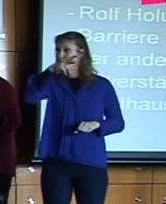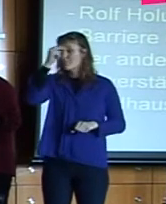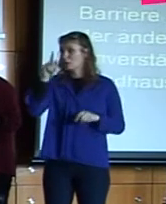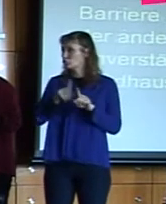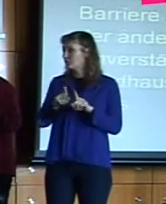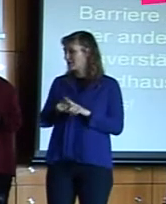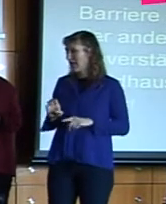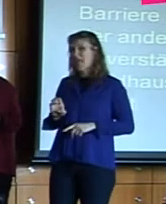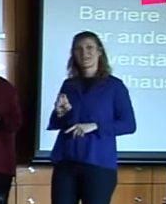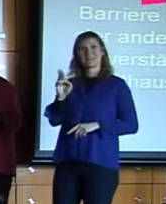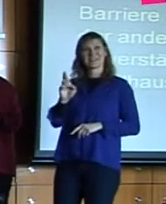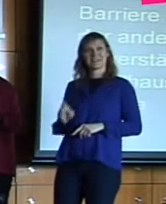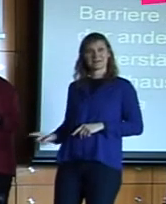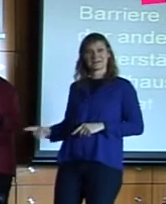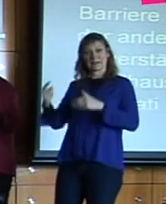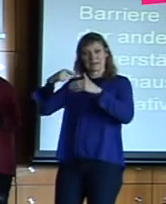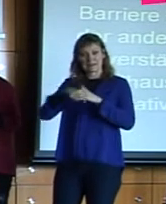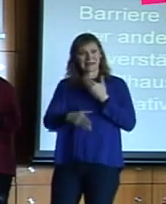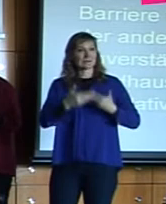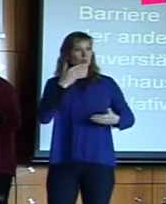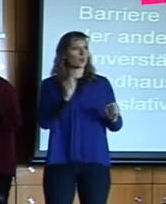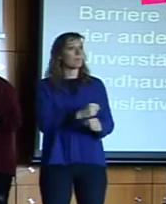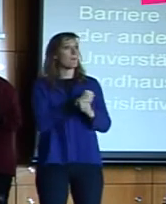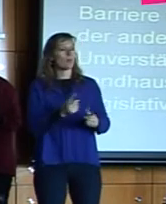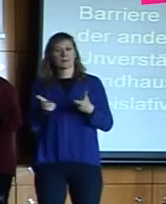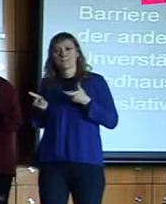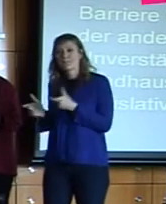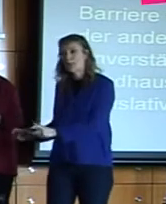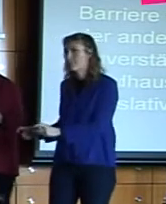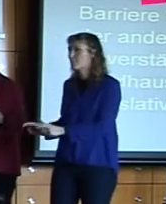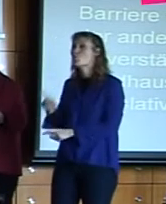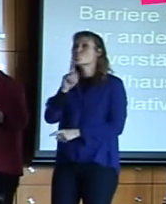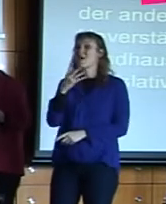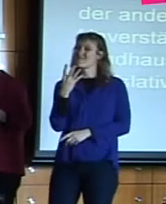wie der Erwin Ries, überhaupt an den Sitzungen teilnehmen könnte, außer es